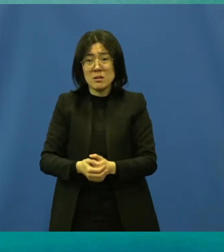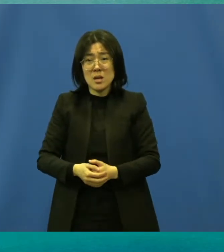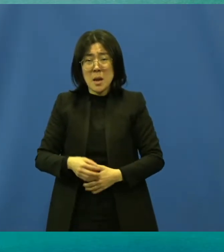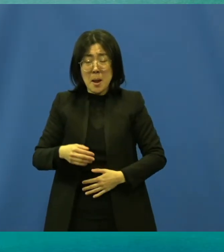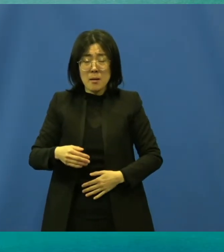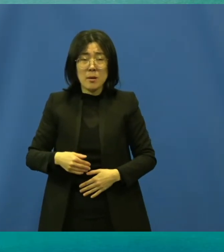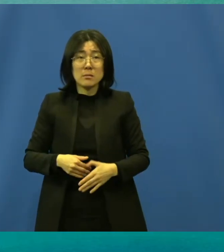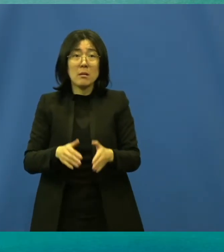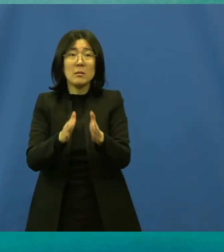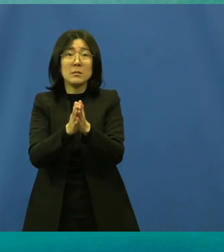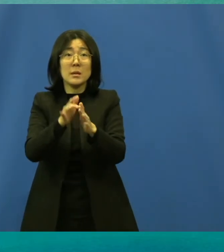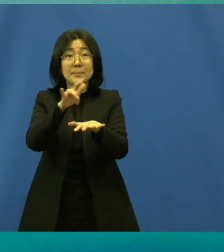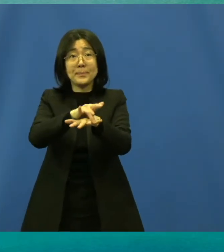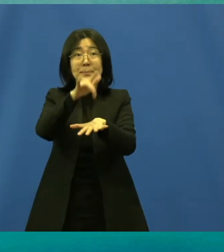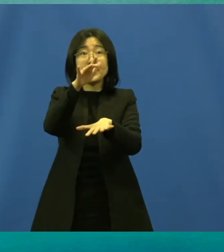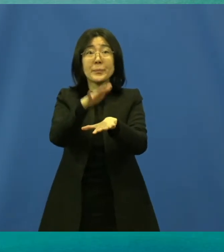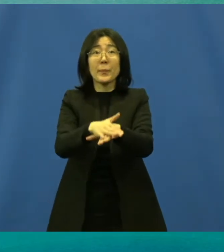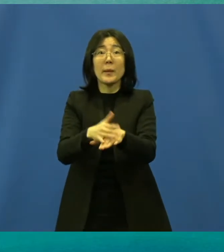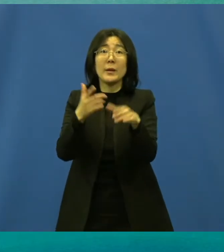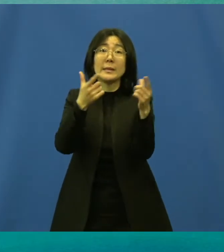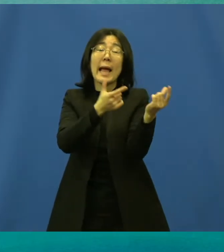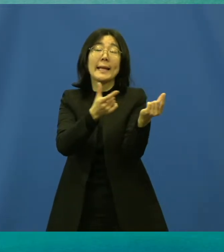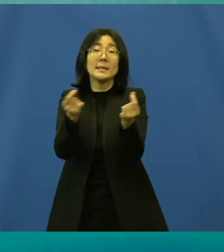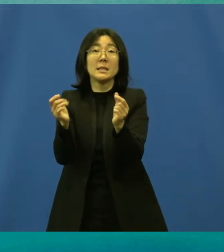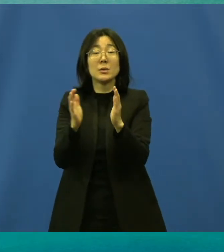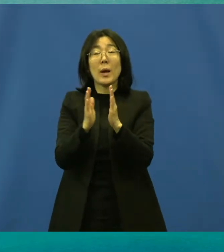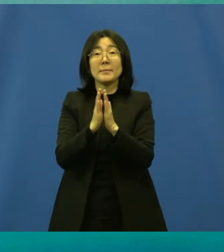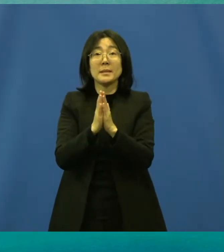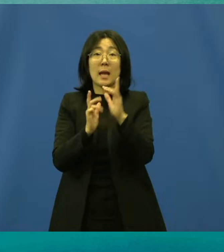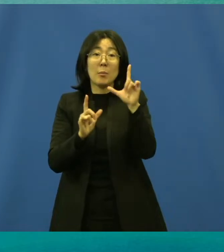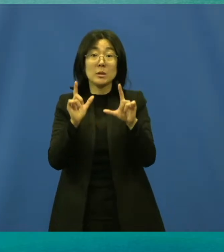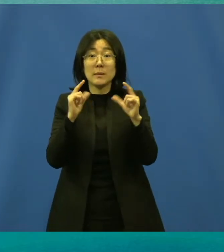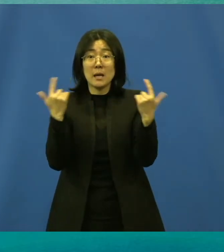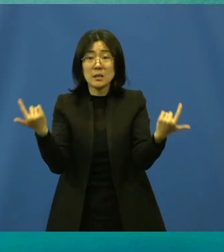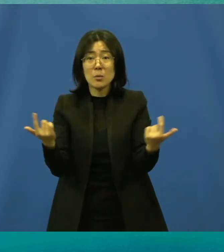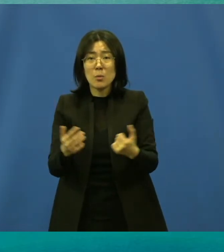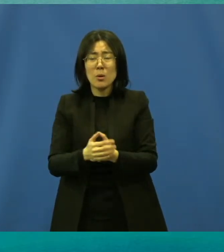관습적인 기도 생활이 아니라 형식적인 기도 생활이 아니고